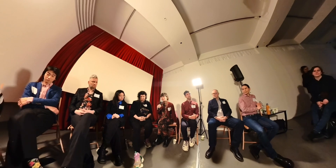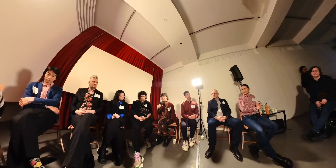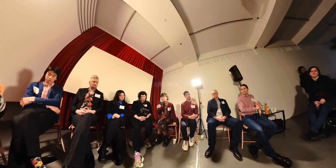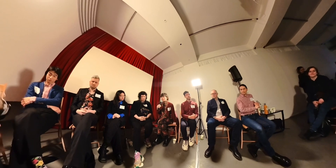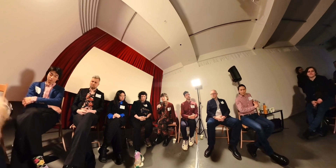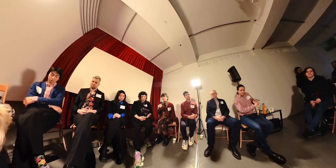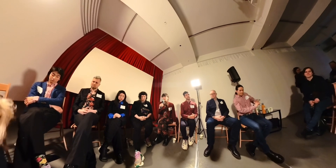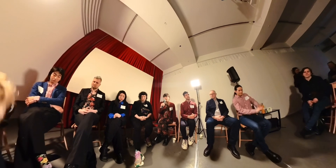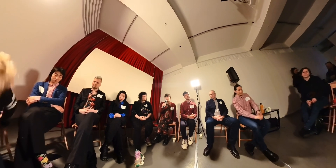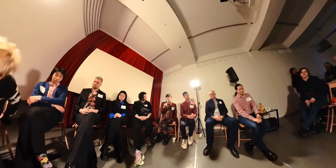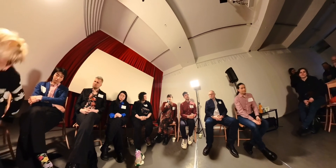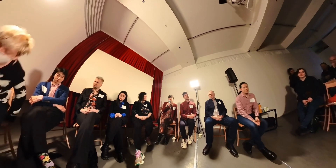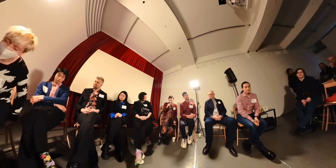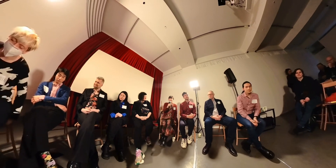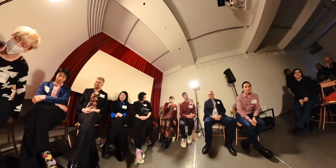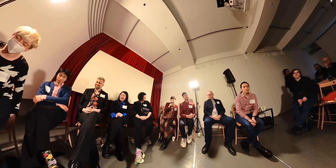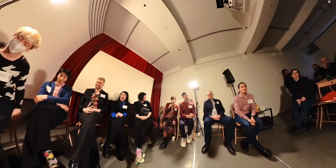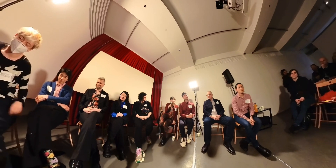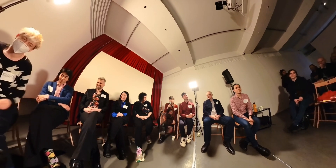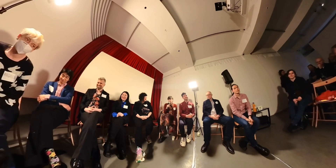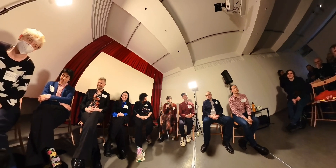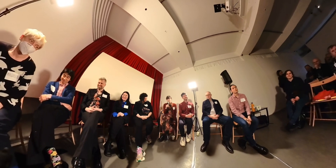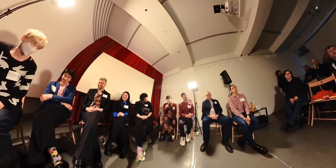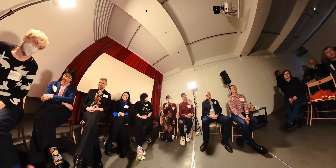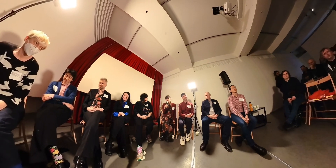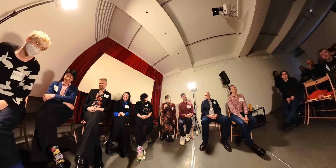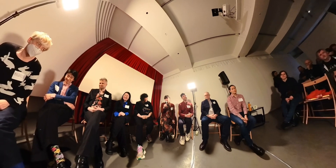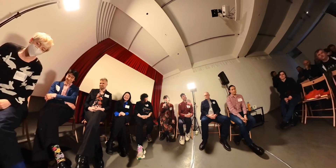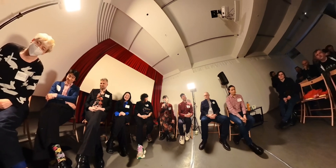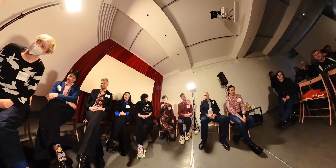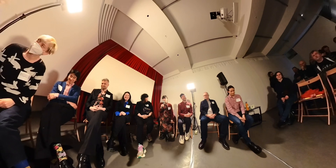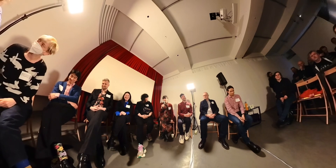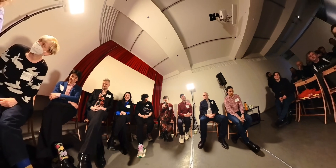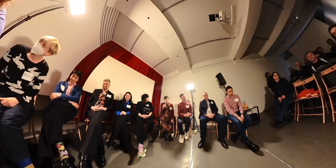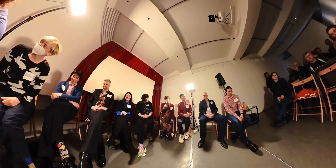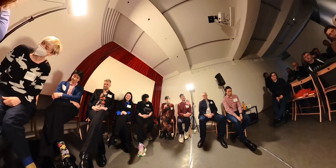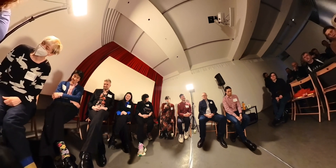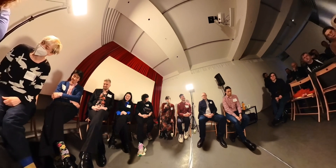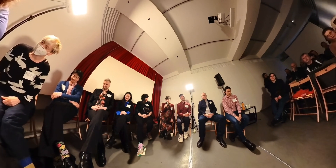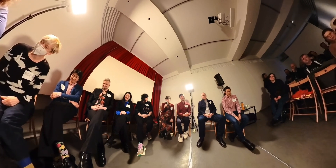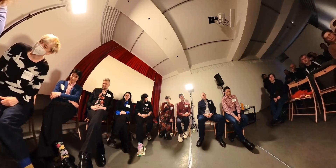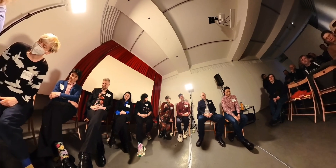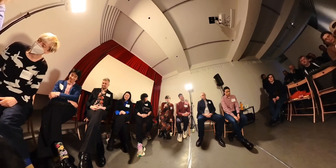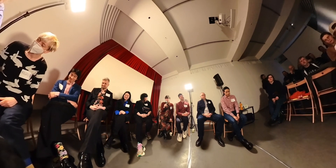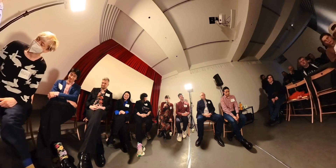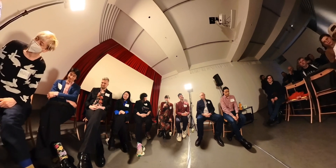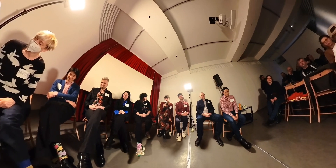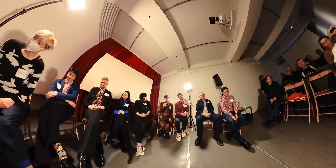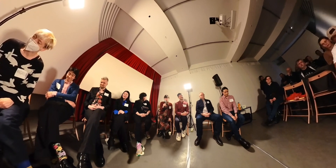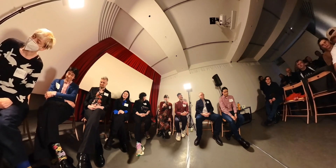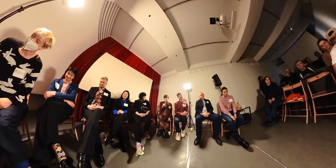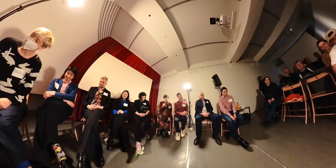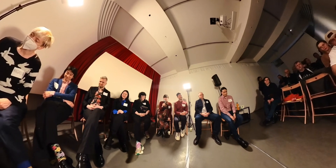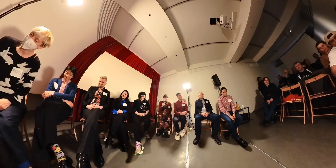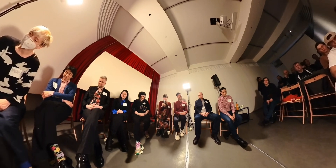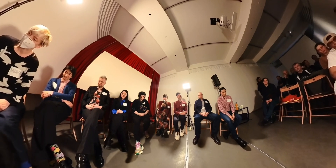tam měla, a já jsem na to měla chuť, ale s tím, že se ještě si pomůžeme tady tím Editiným zájmem a vlastně